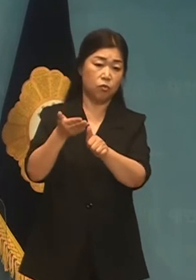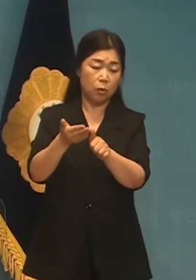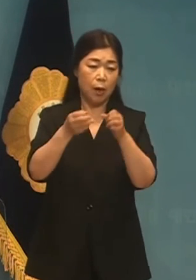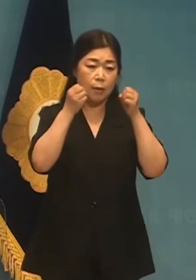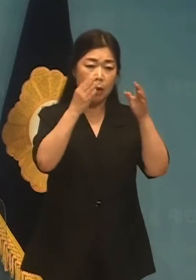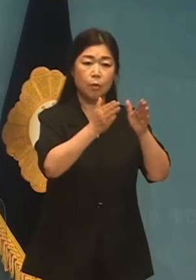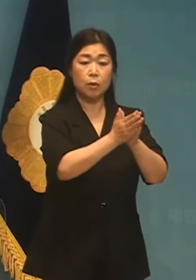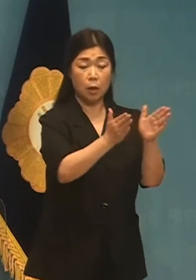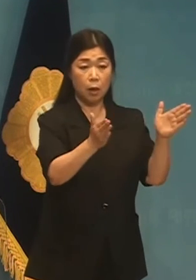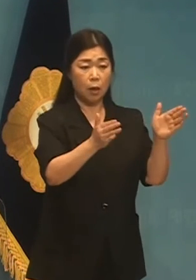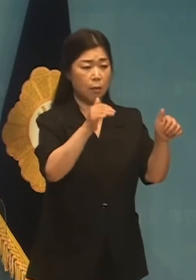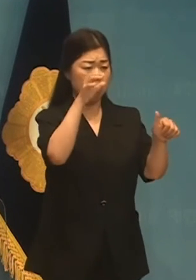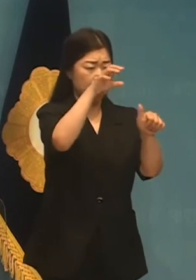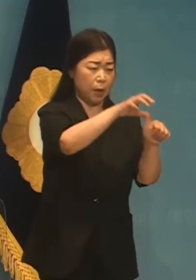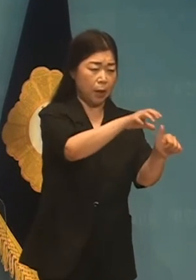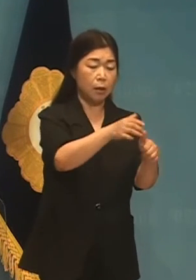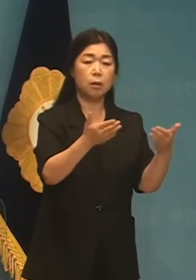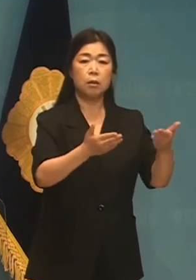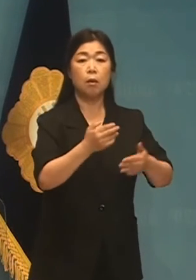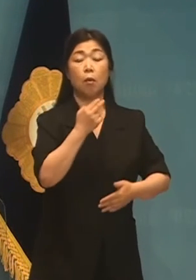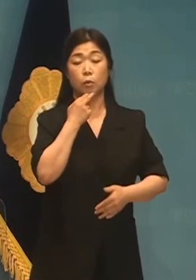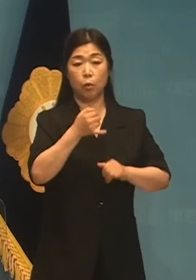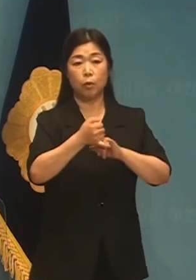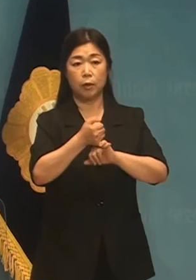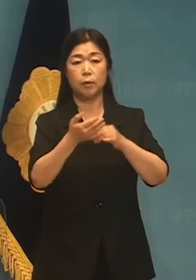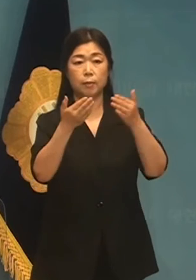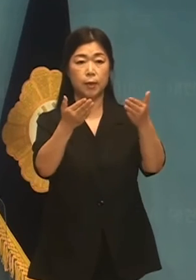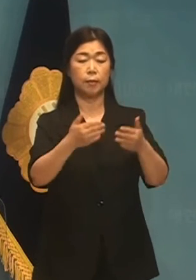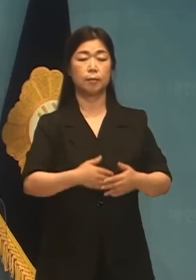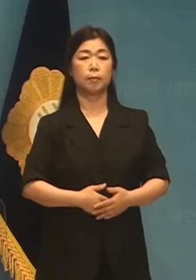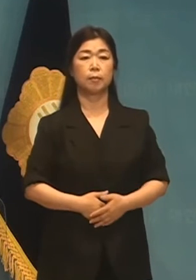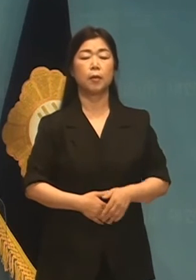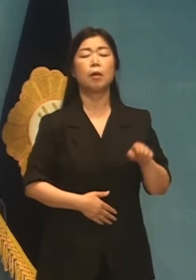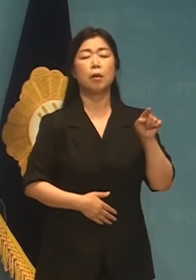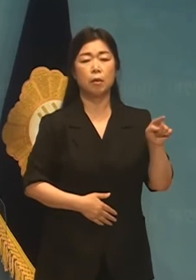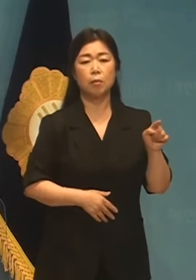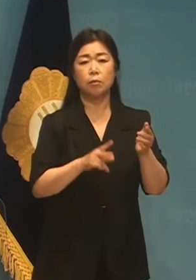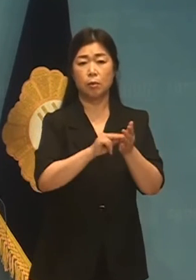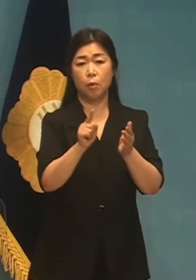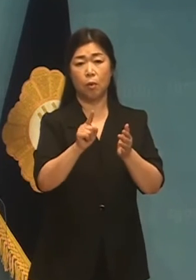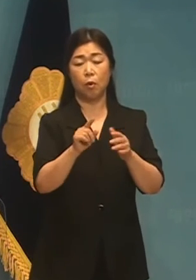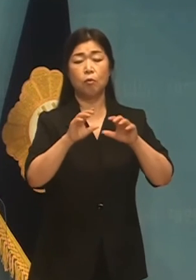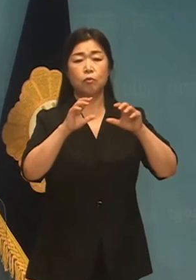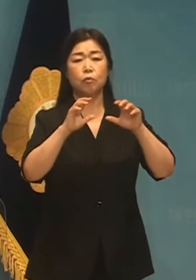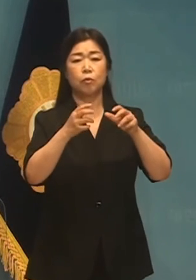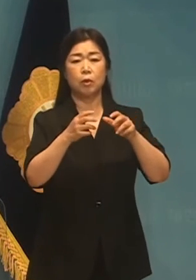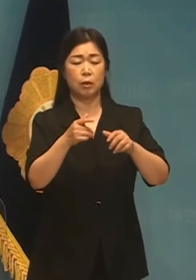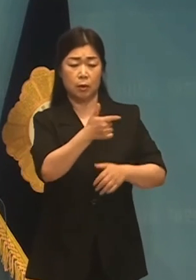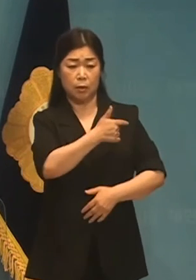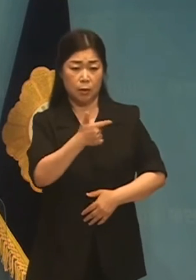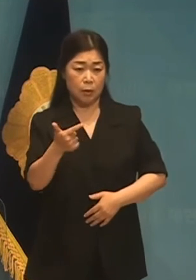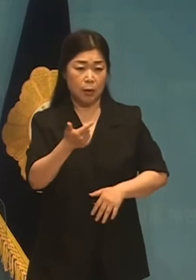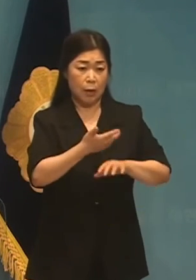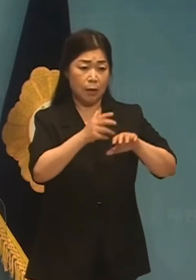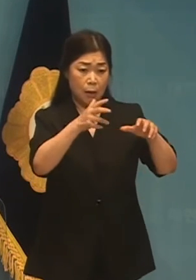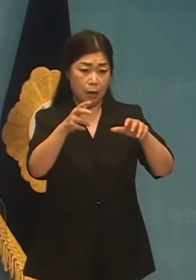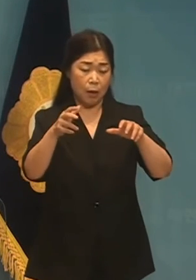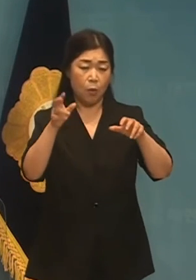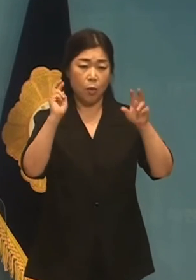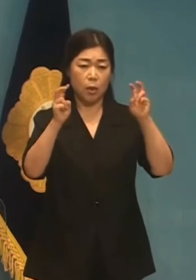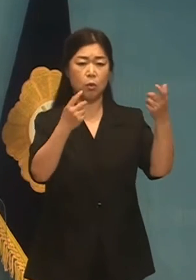스타트업의 출현을 방해하는 일이 없도록 하겠습니다. 이것은 초거대 다국적